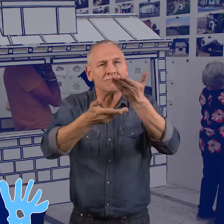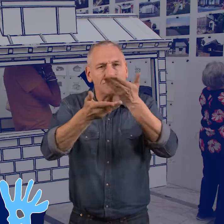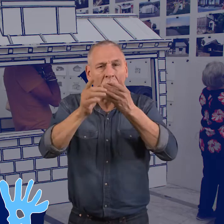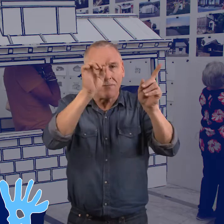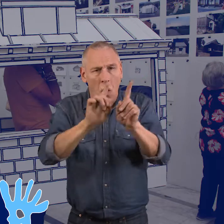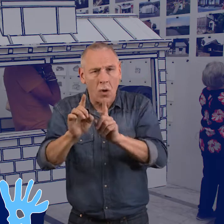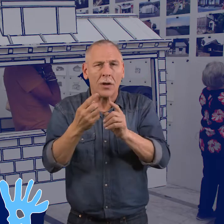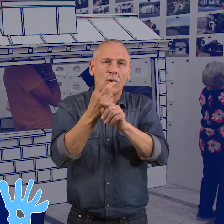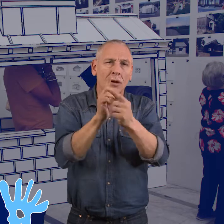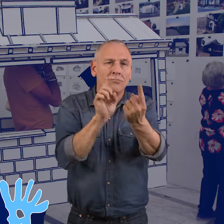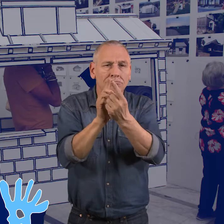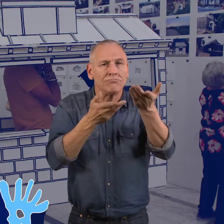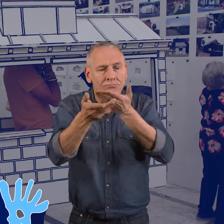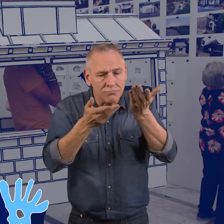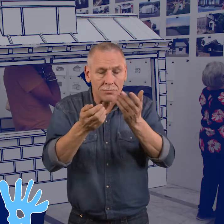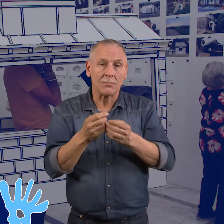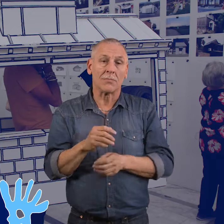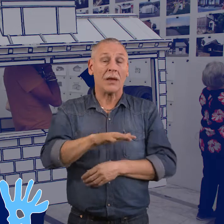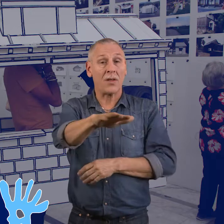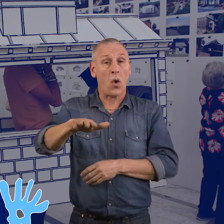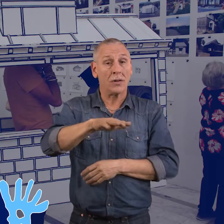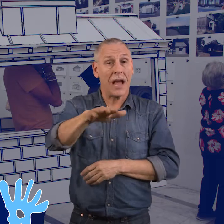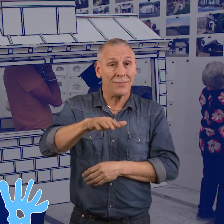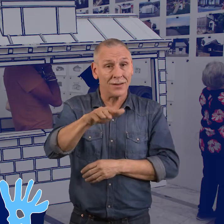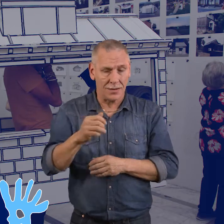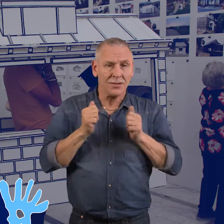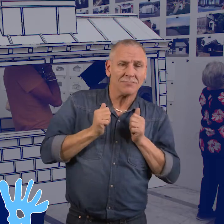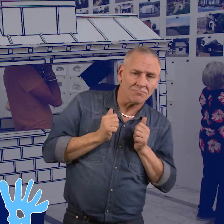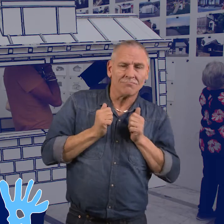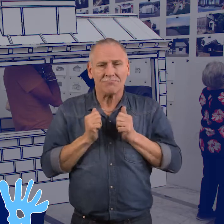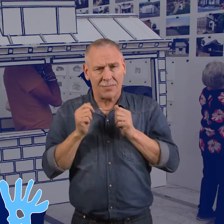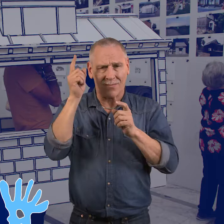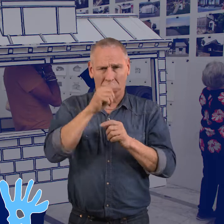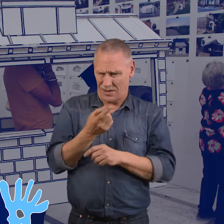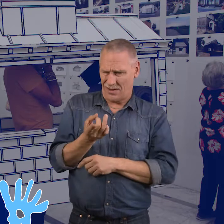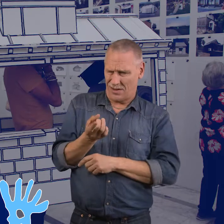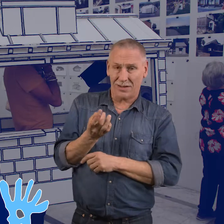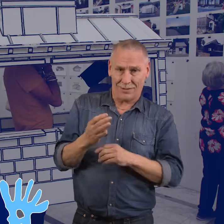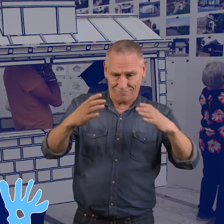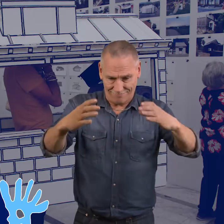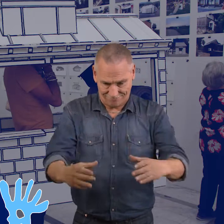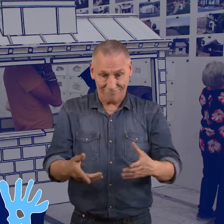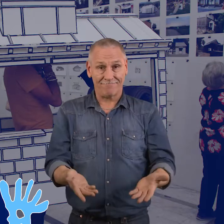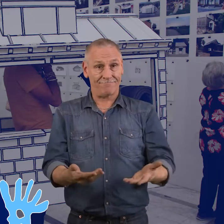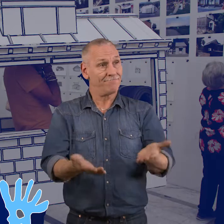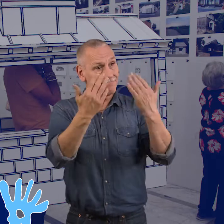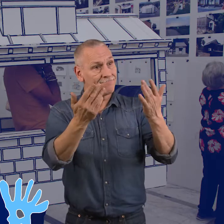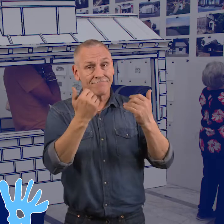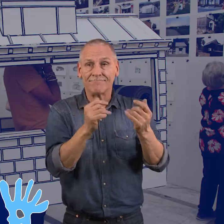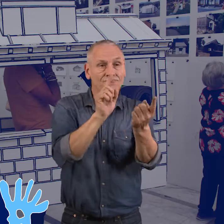väg. Det är inte staffliet som är hans utmaning, utan mötet med andra människor. Det är där konsten